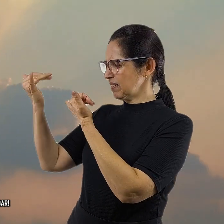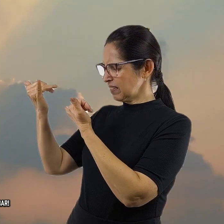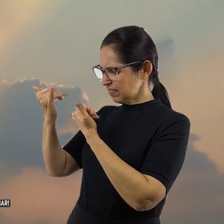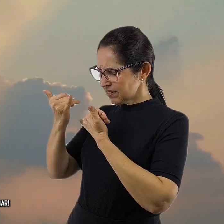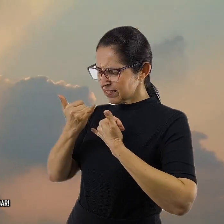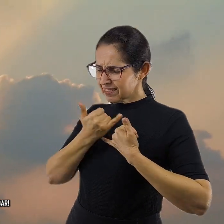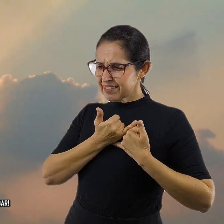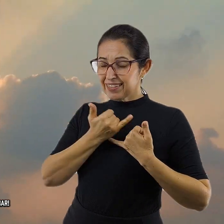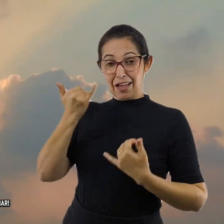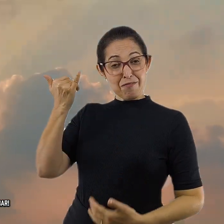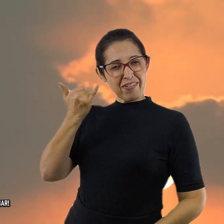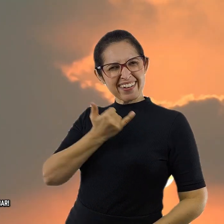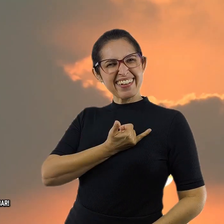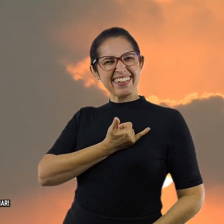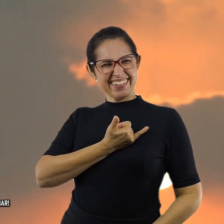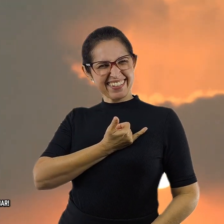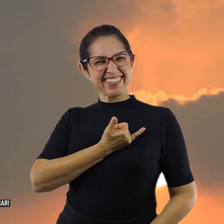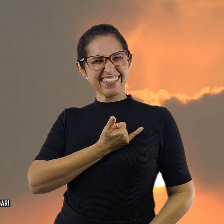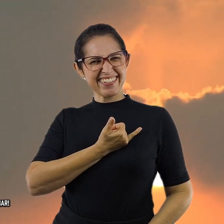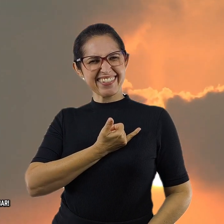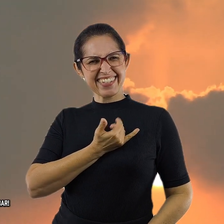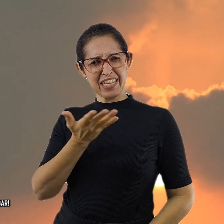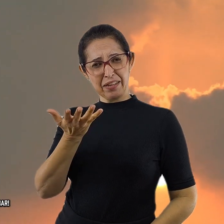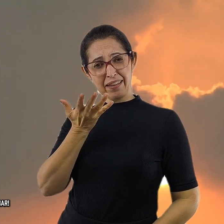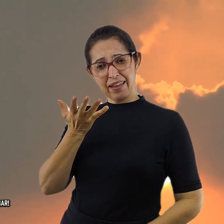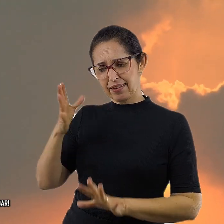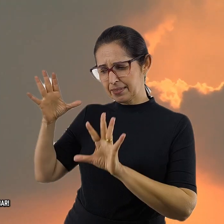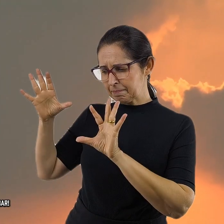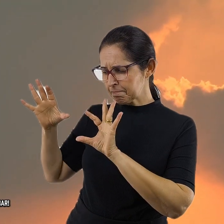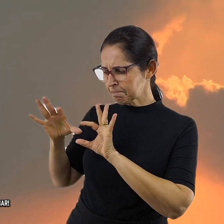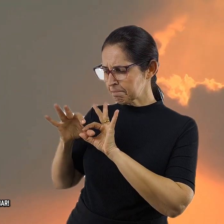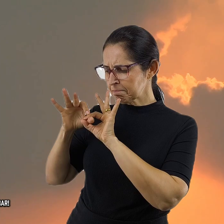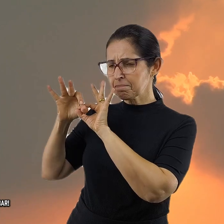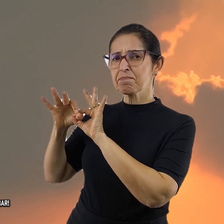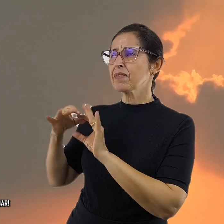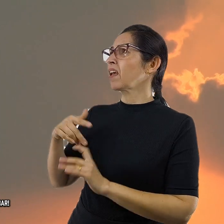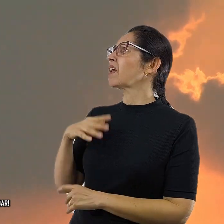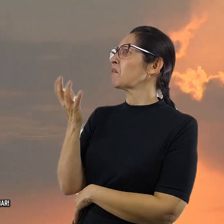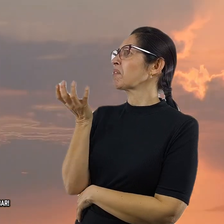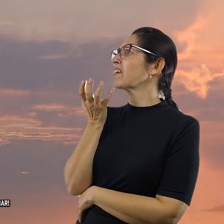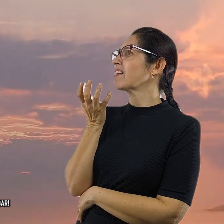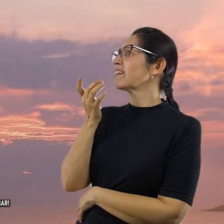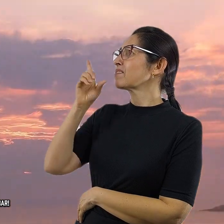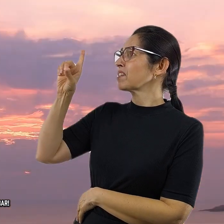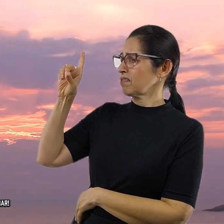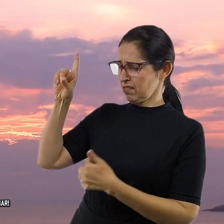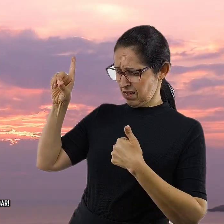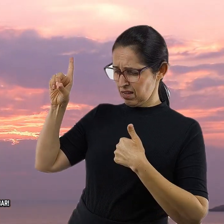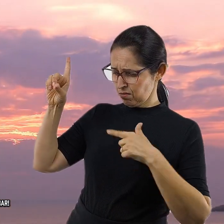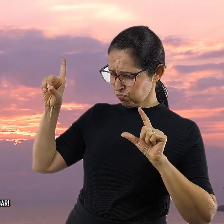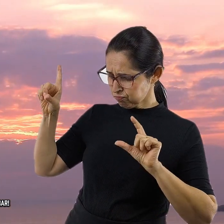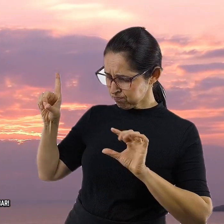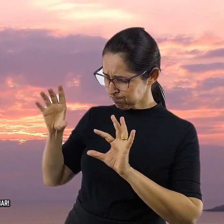amor é aquele que preza pela comunhão. Eu quero comunhão com o Senhor.